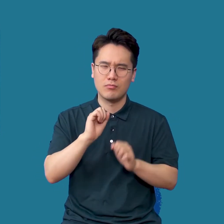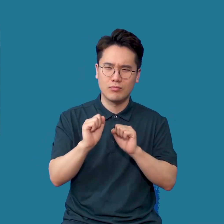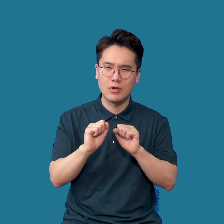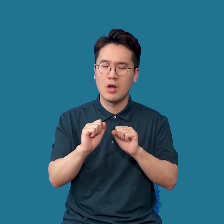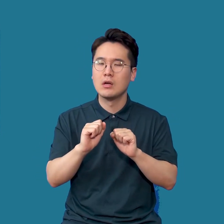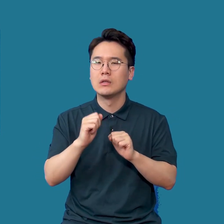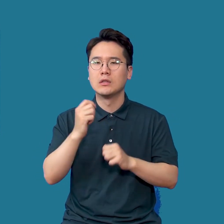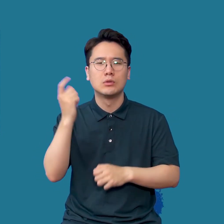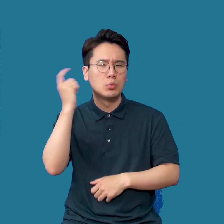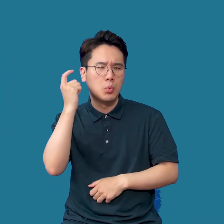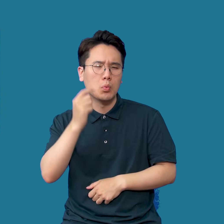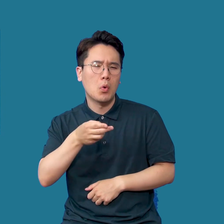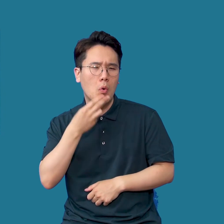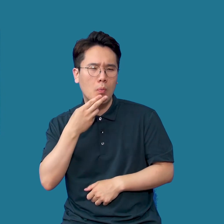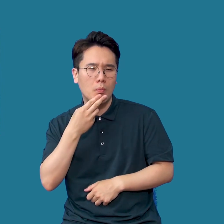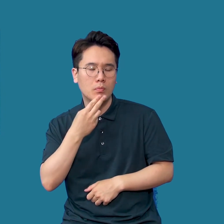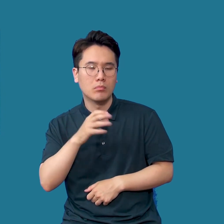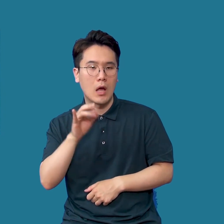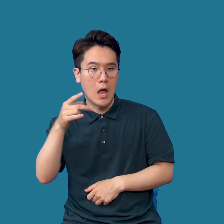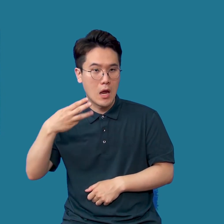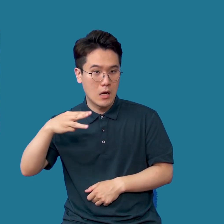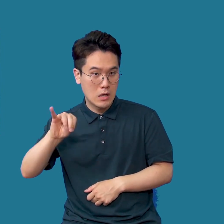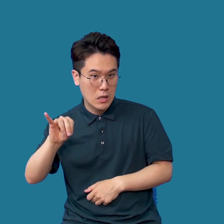엘리는 그가 취한 줄로 생각한지라.